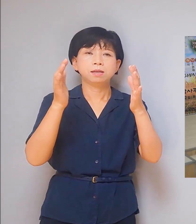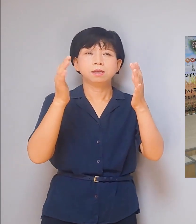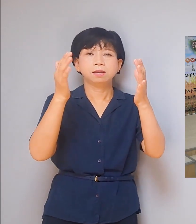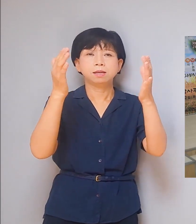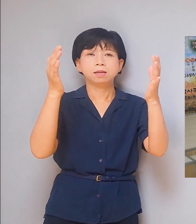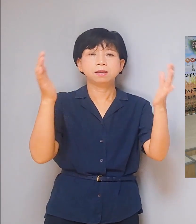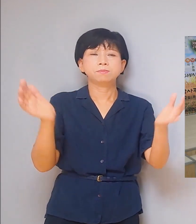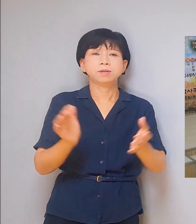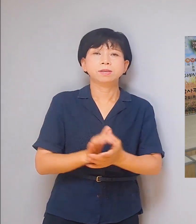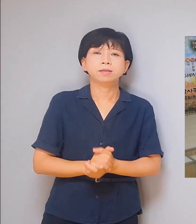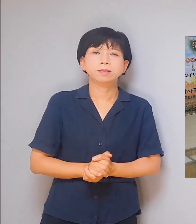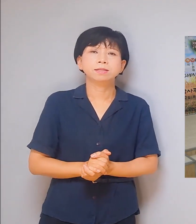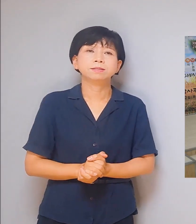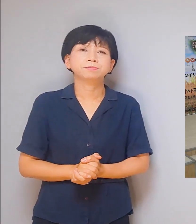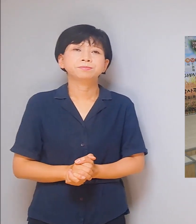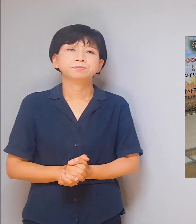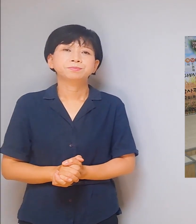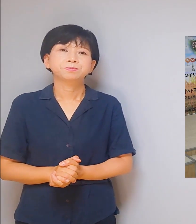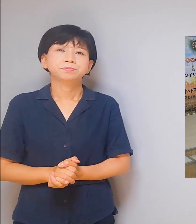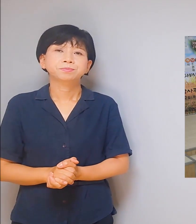환영합니다.